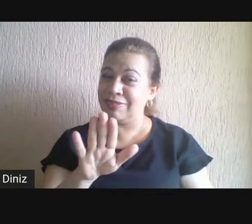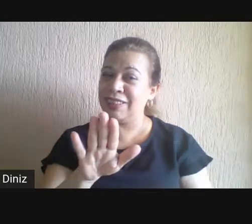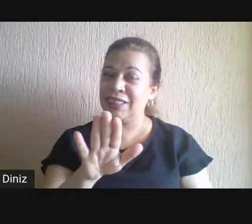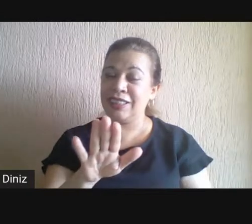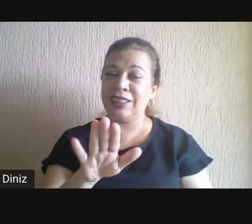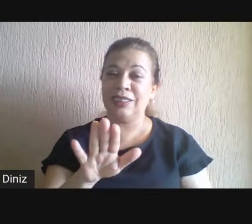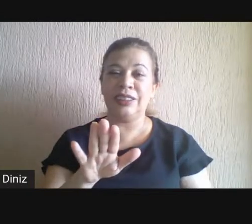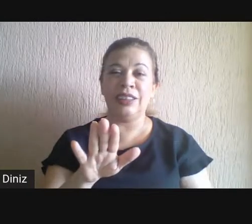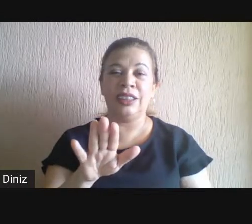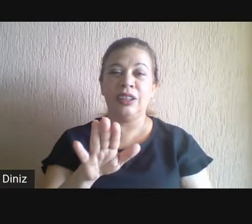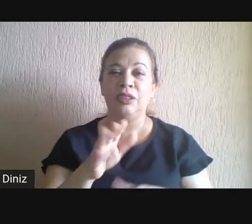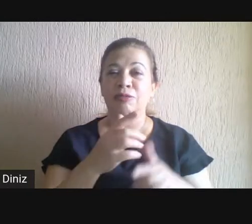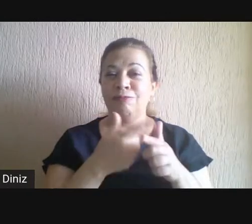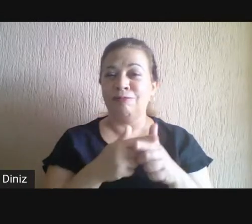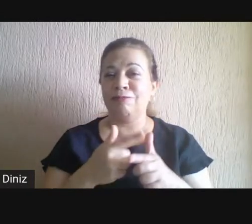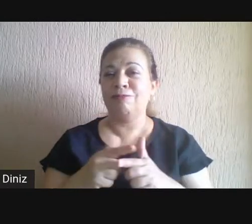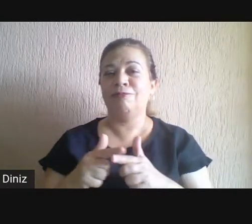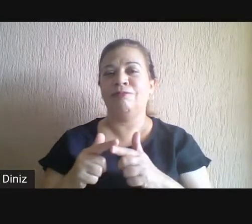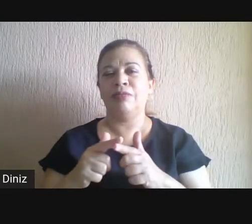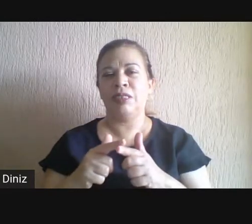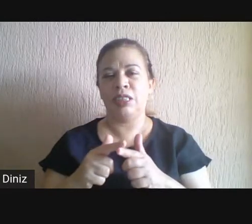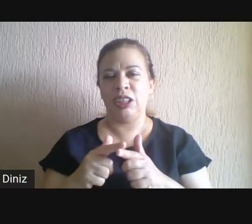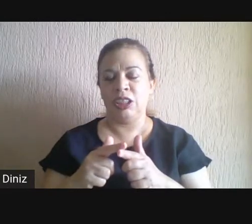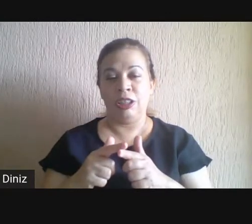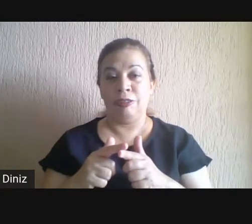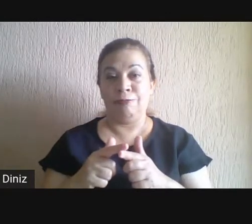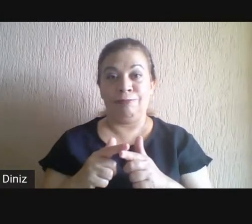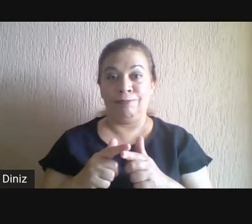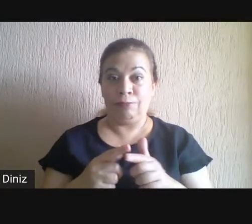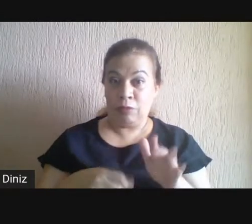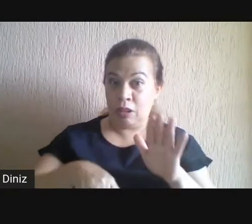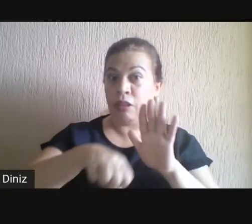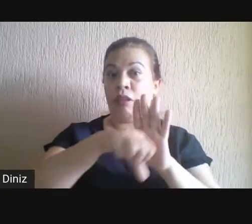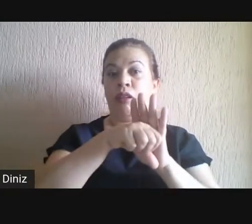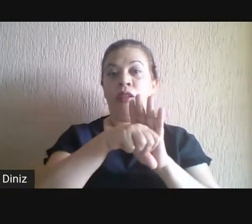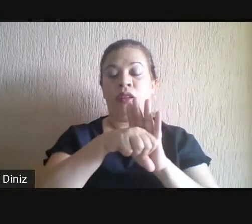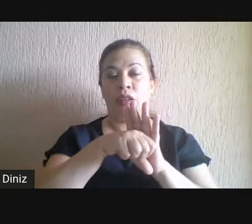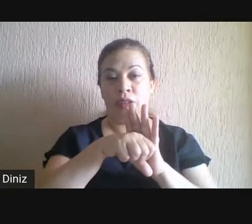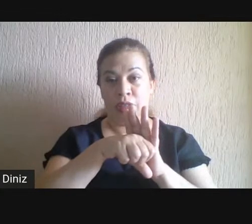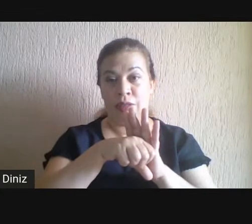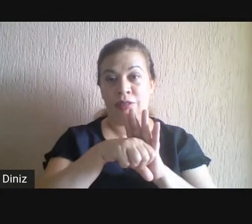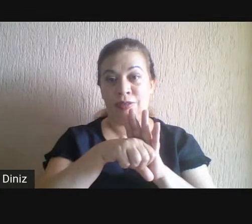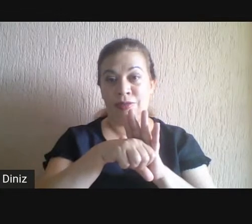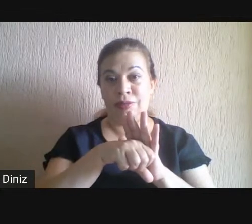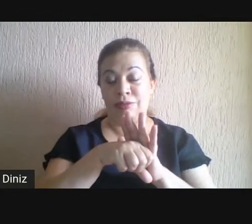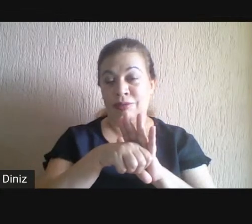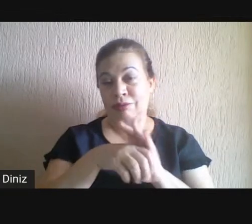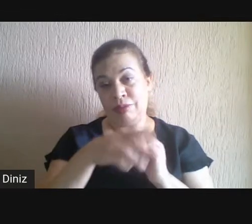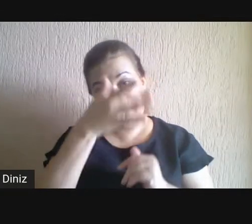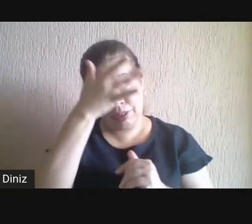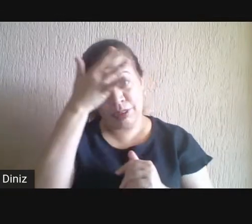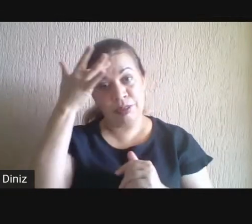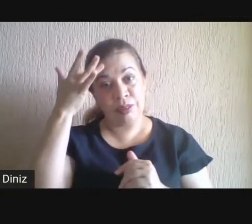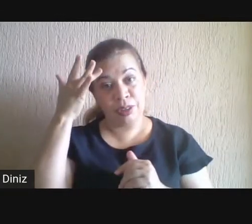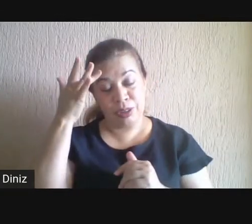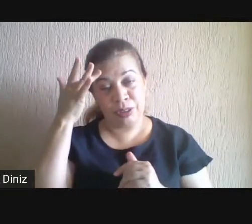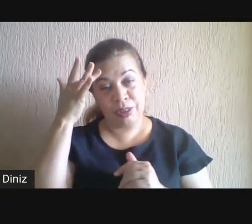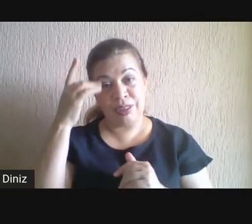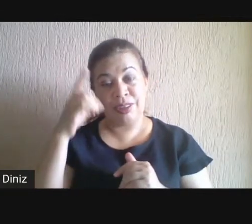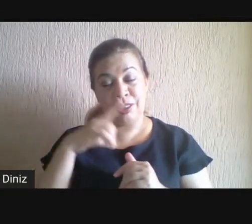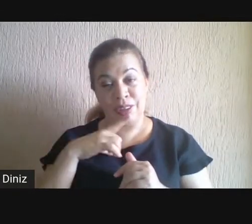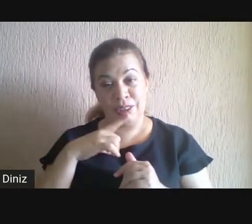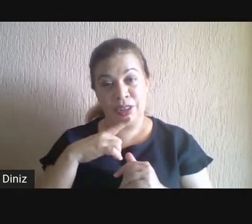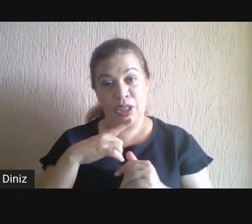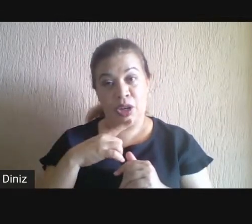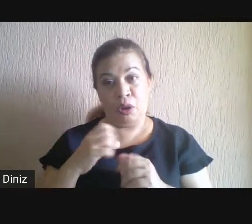causados pela omissão criminosa daqueles que tinham a tarefa